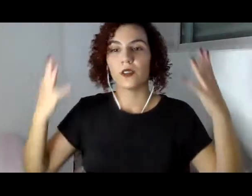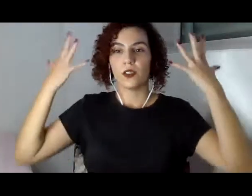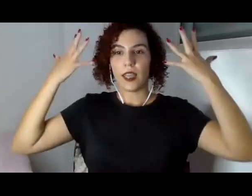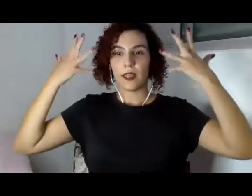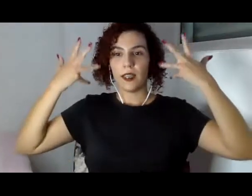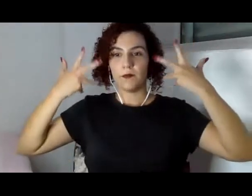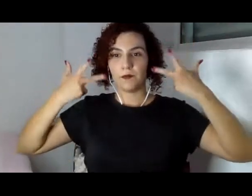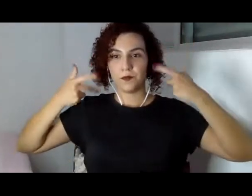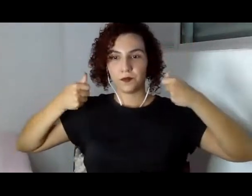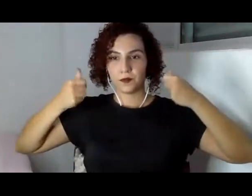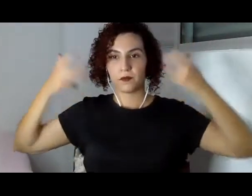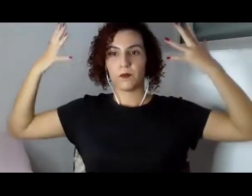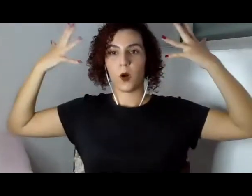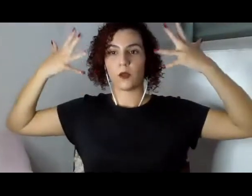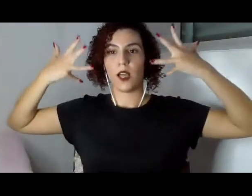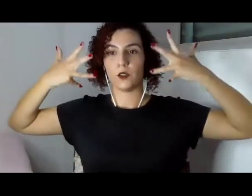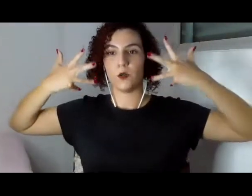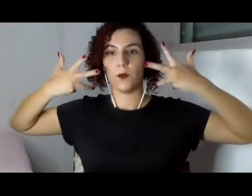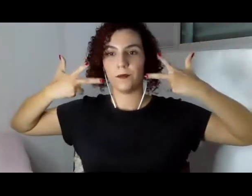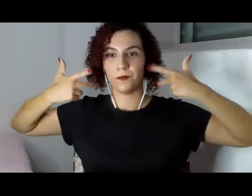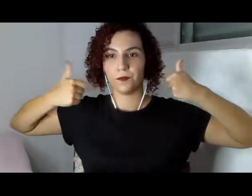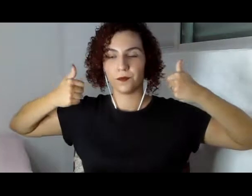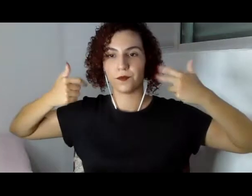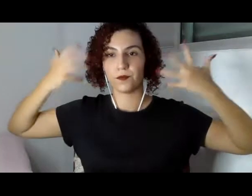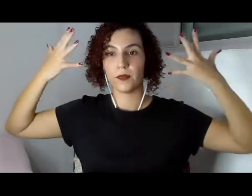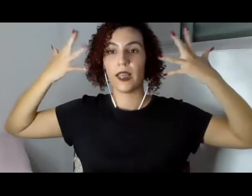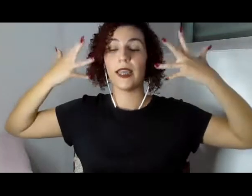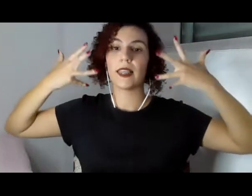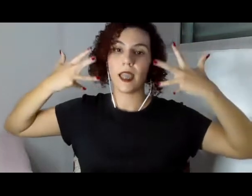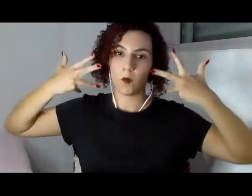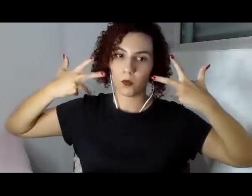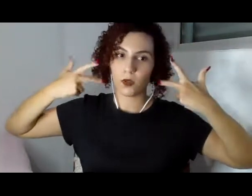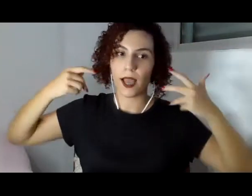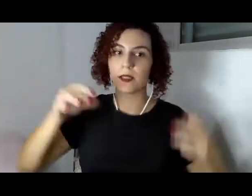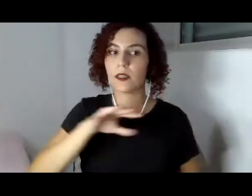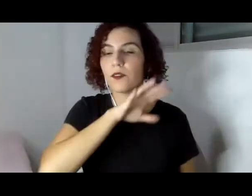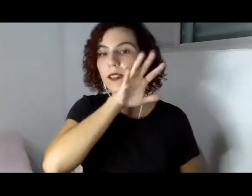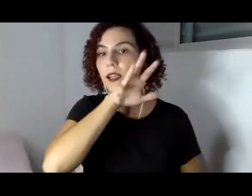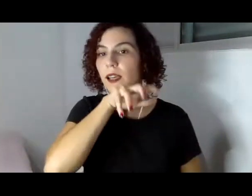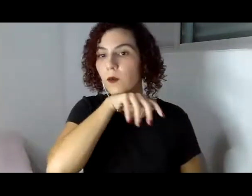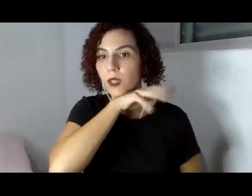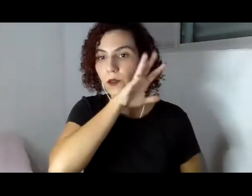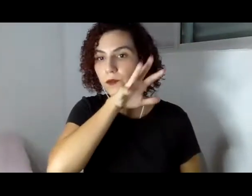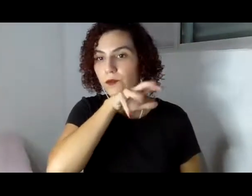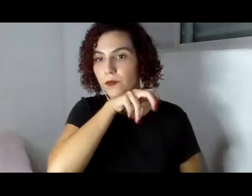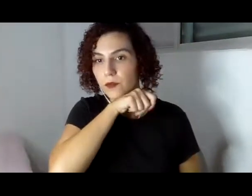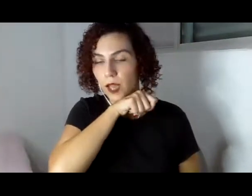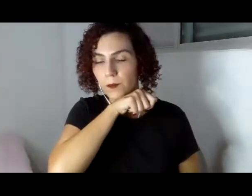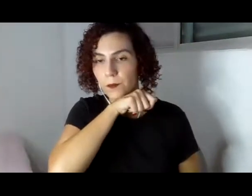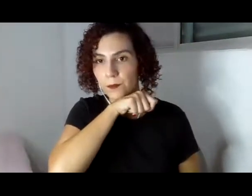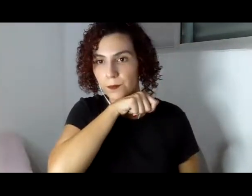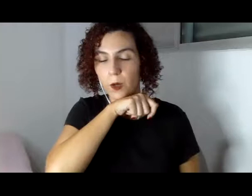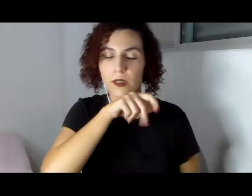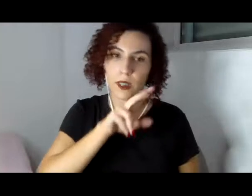Leão. A gente tem aqui, por causa da juba. E tem alguns lugares que fazem leão aqui, ó.